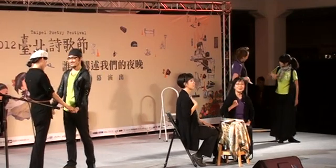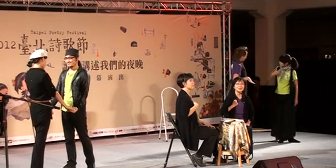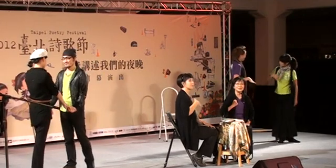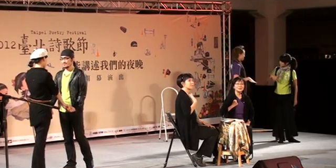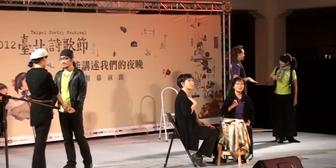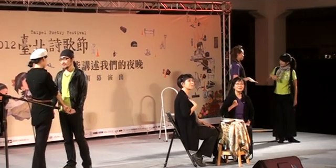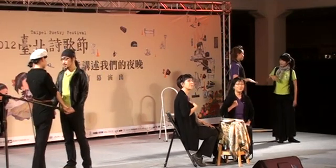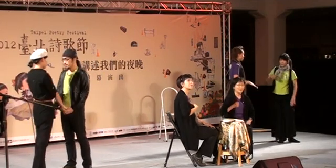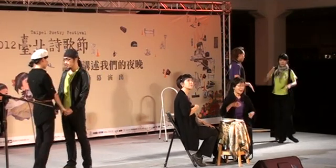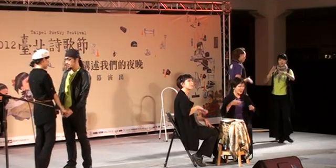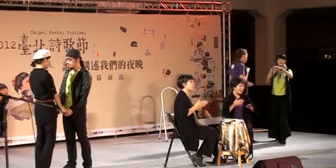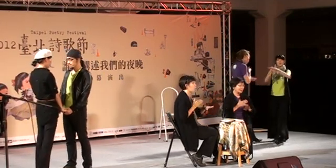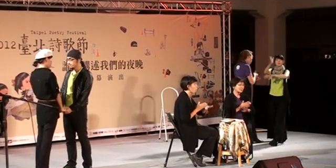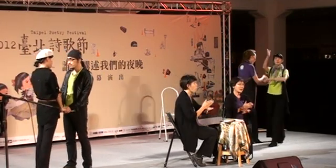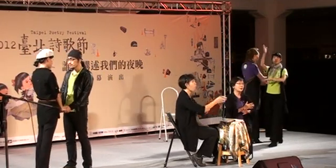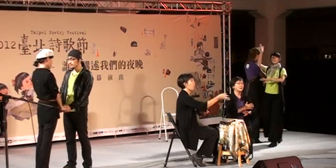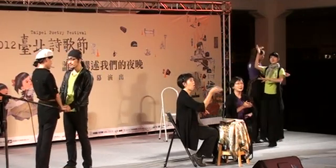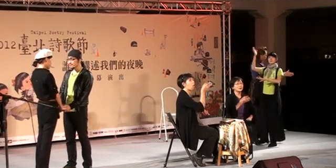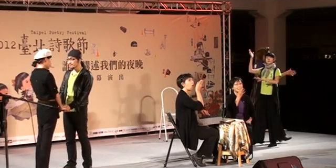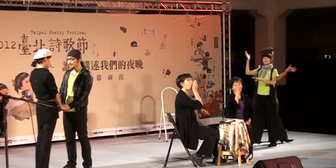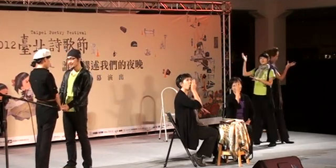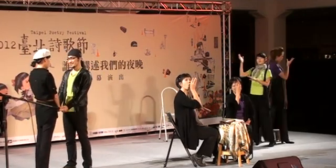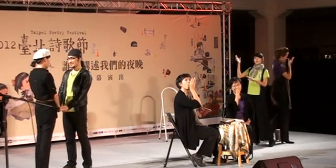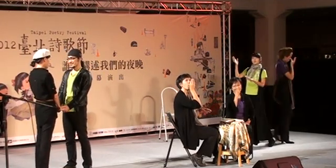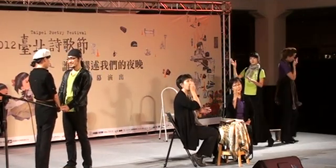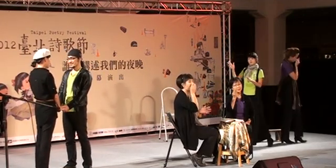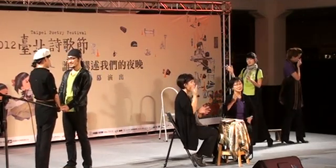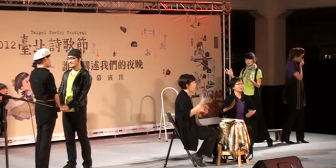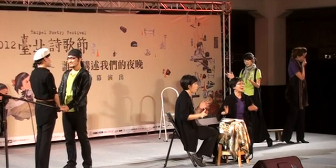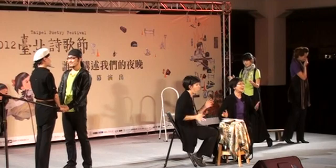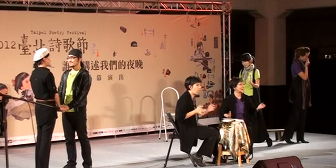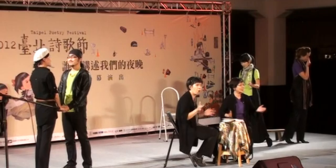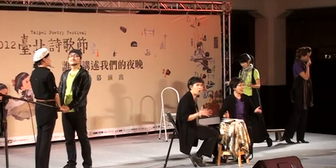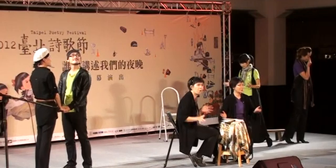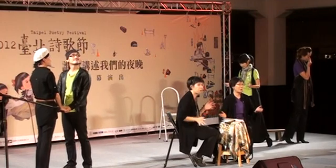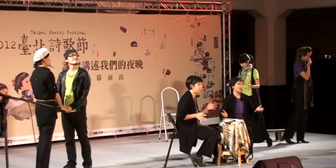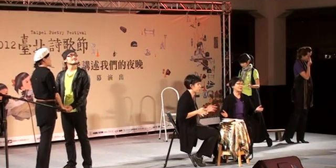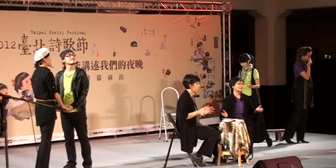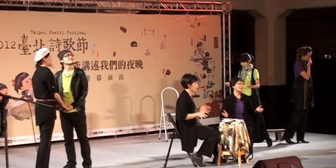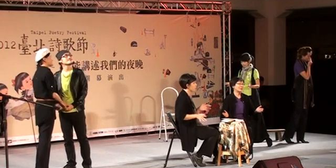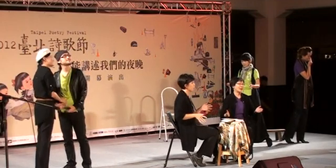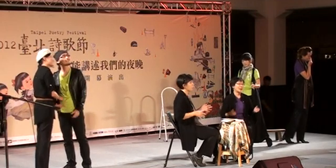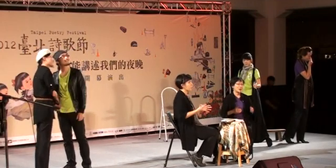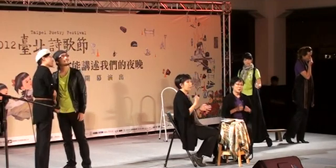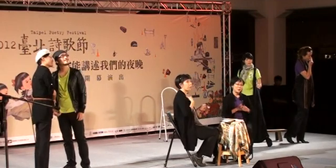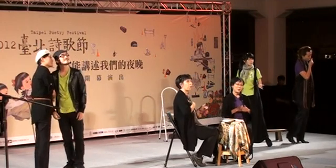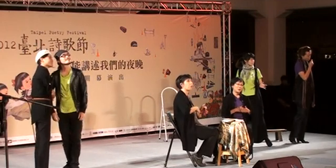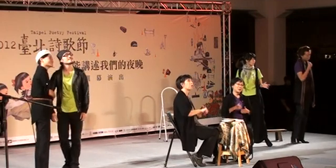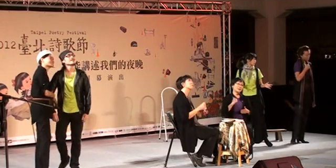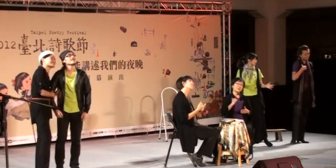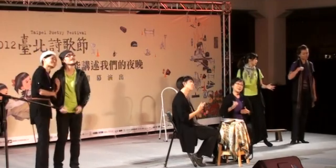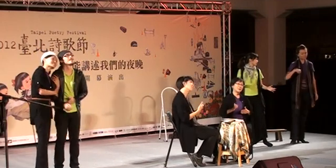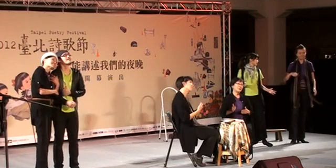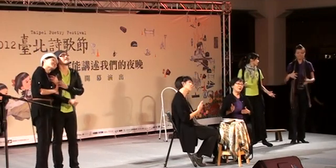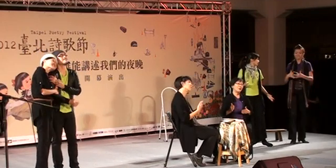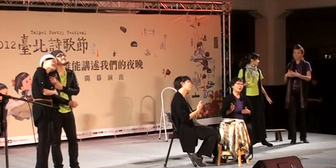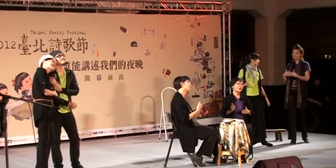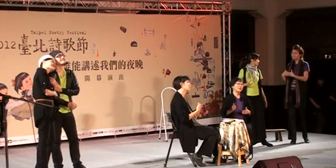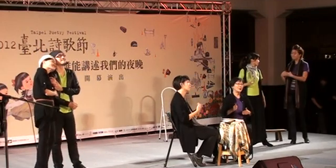知，超越了悔恨和怅惘，或者是寂寞，